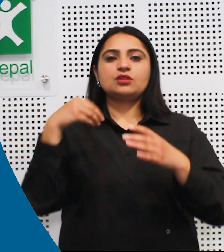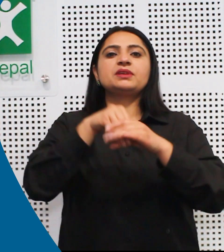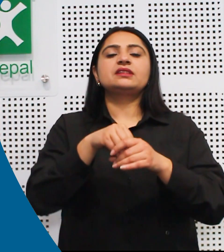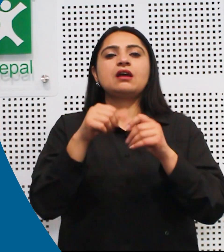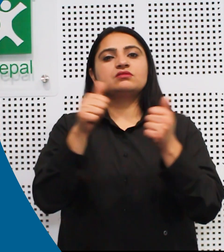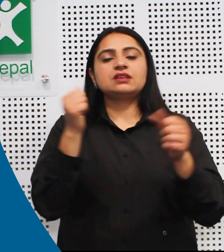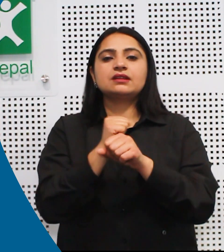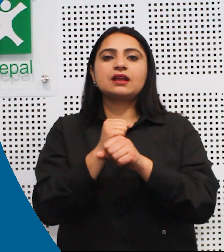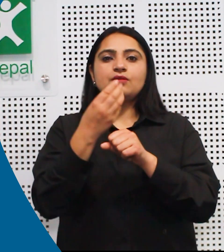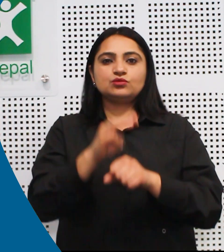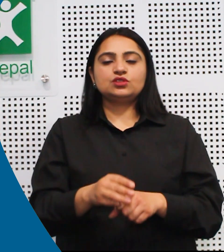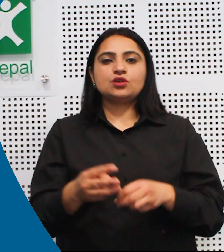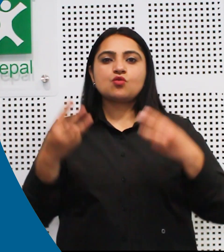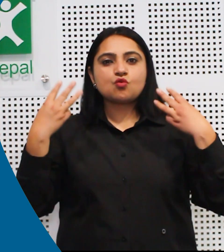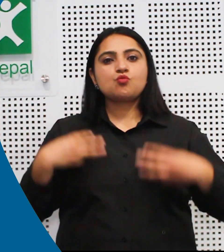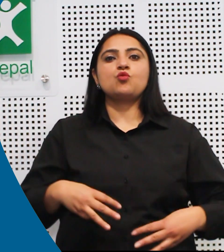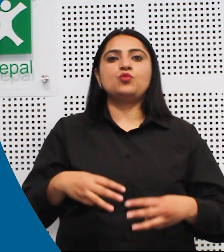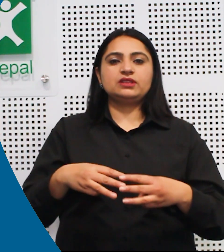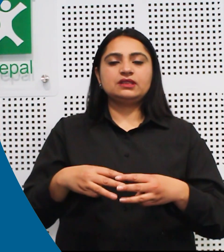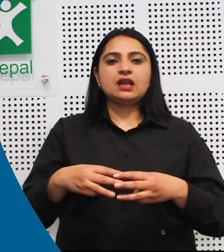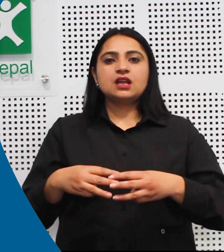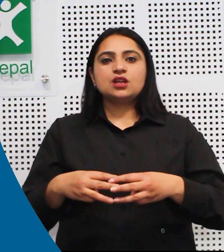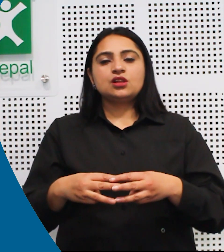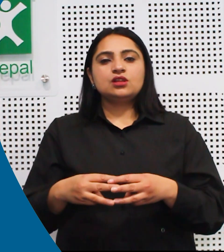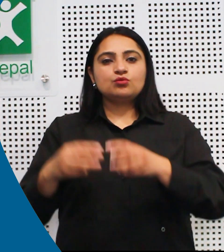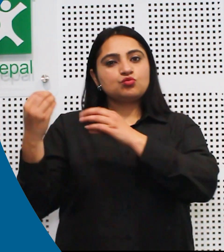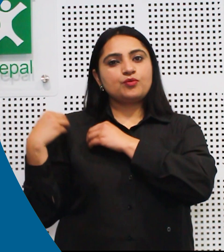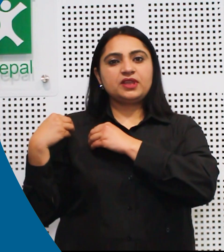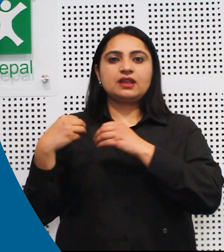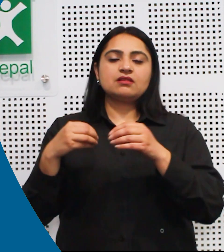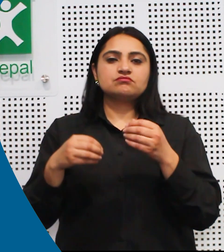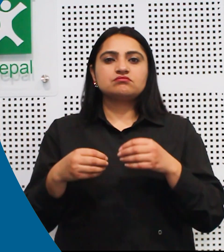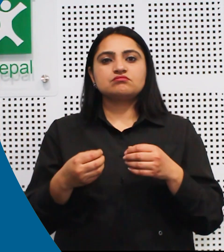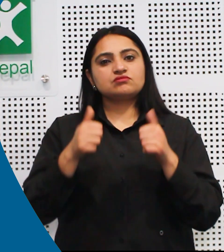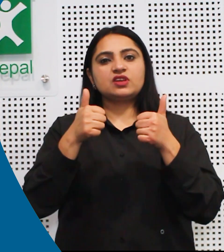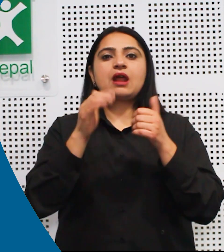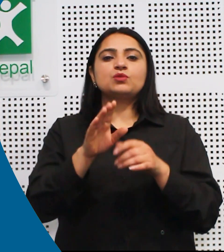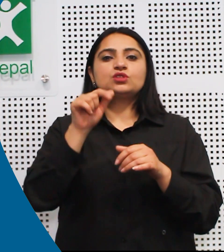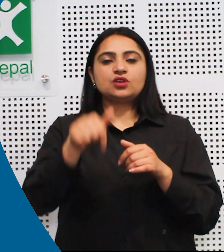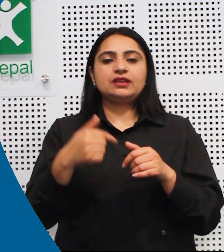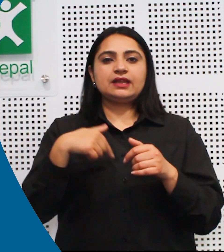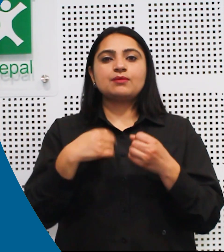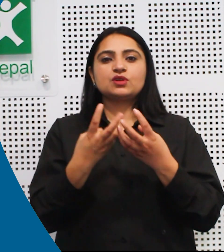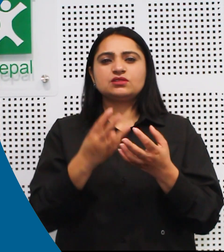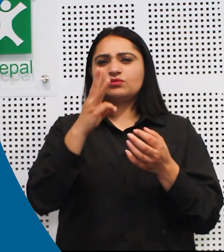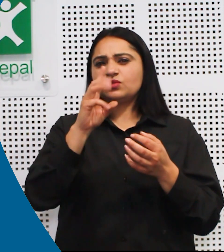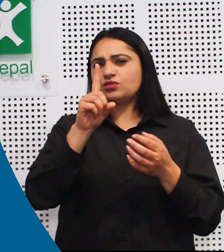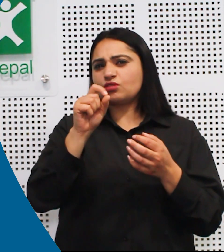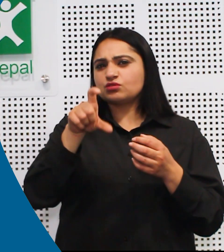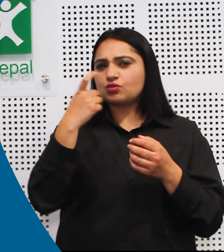गर्छौँ। उपभोक्ताको भूमिका असाध्यै उत्साह छ र अहिले हाम्रो हिसाबमा करिब 10 करोड